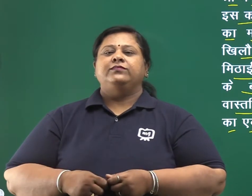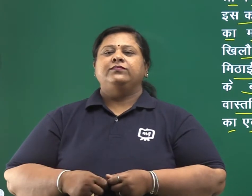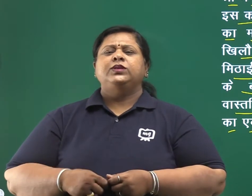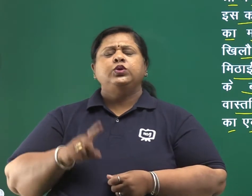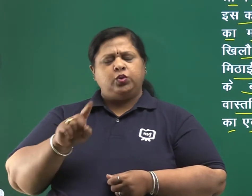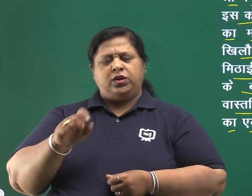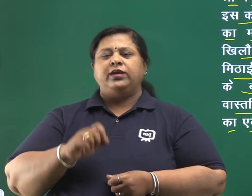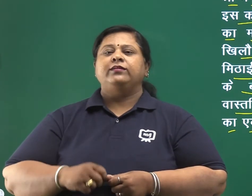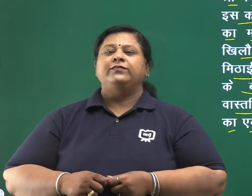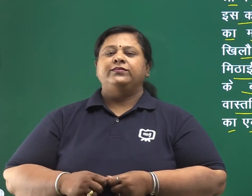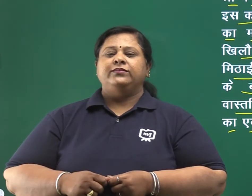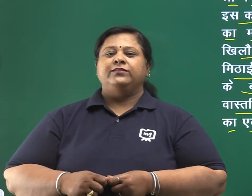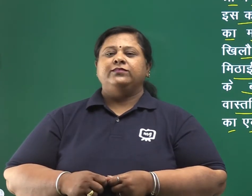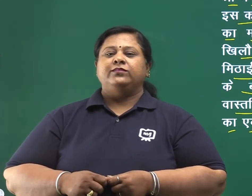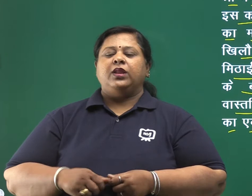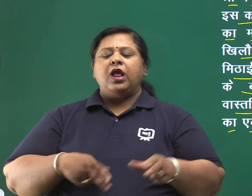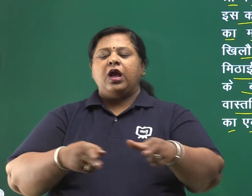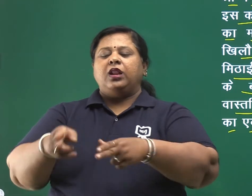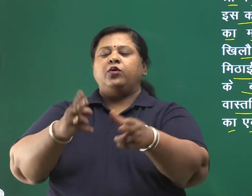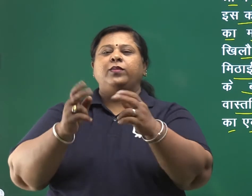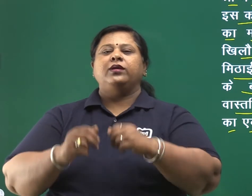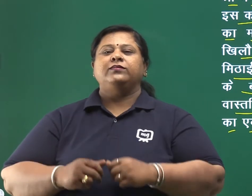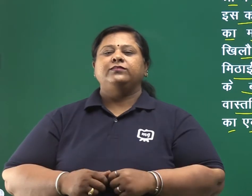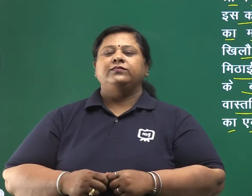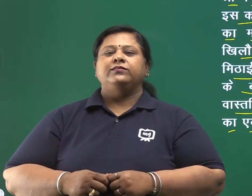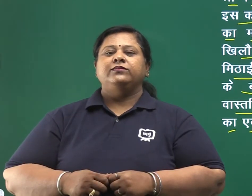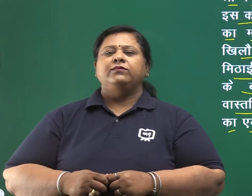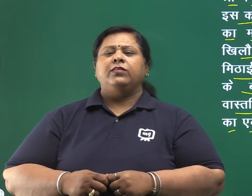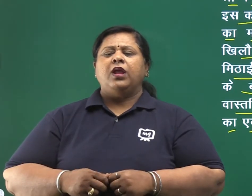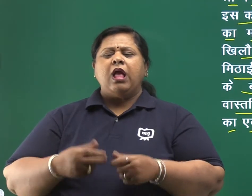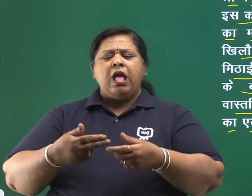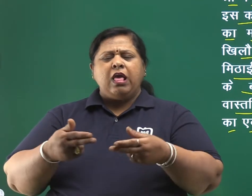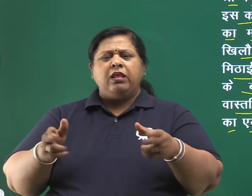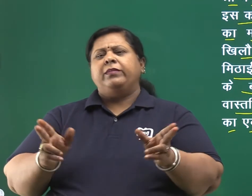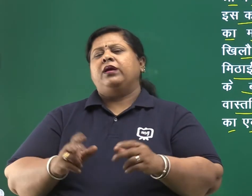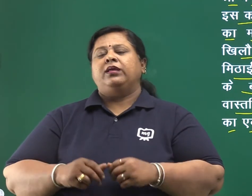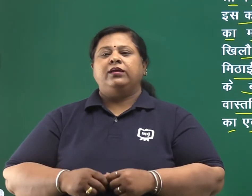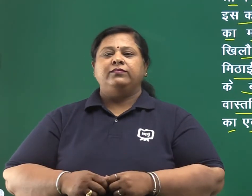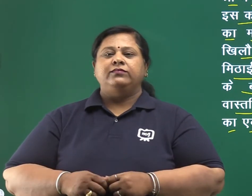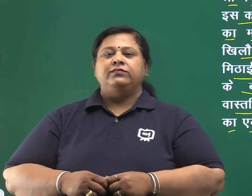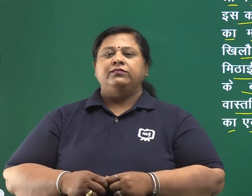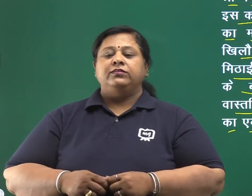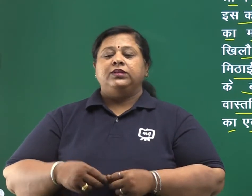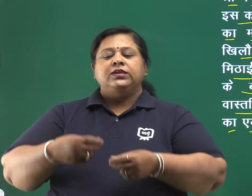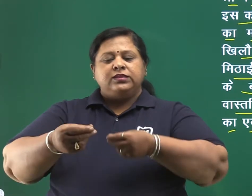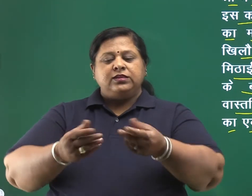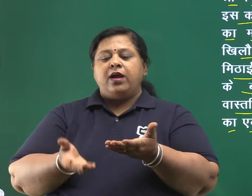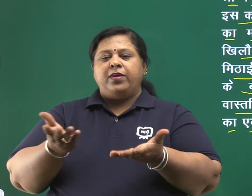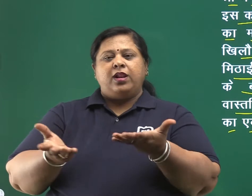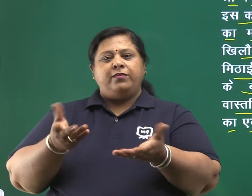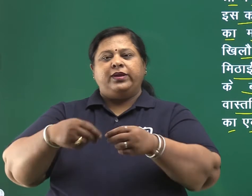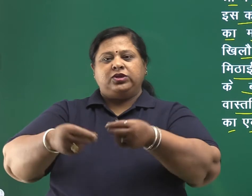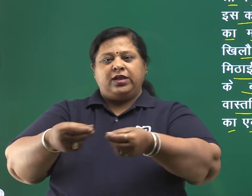जो कि गलियों में अलग अलग प्रकार के सामान बेचता है।